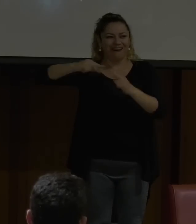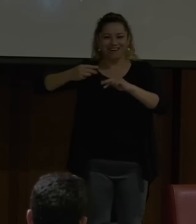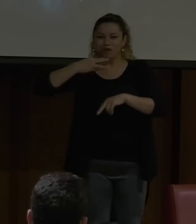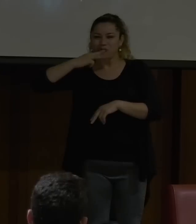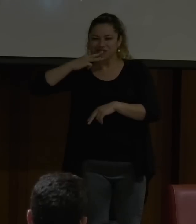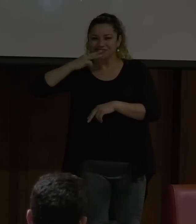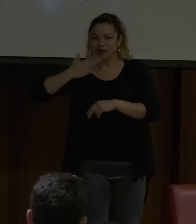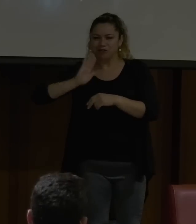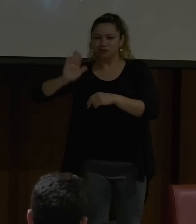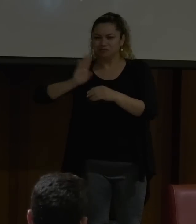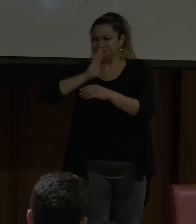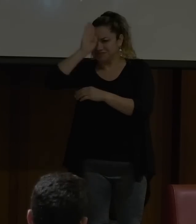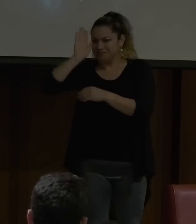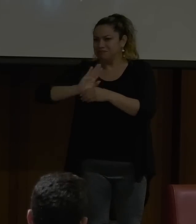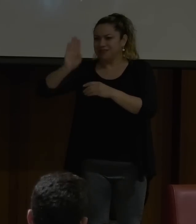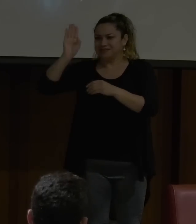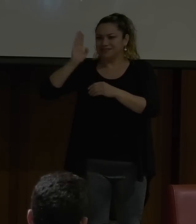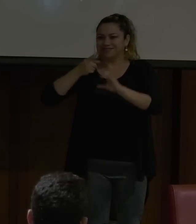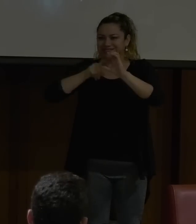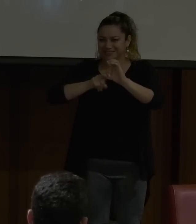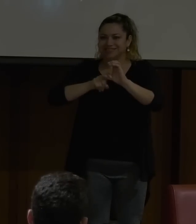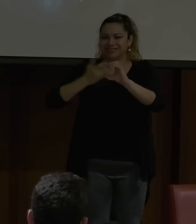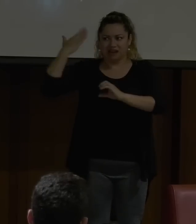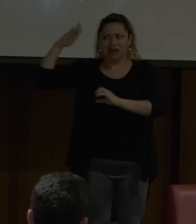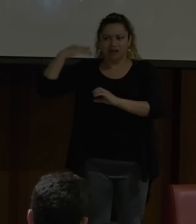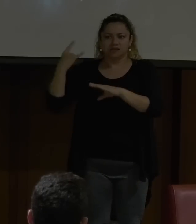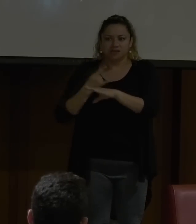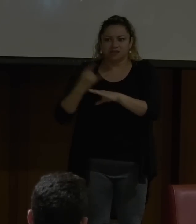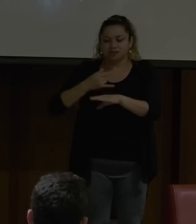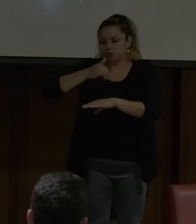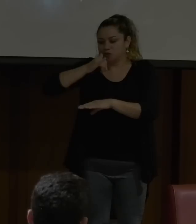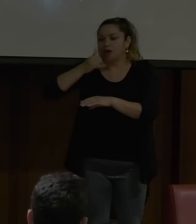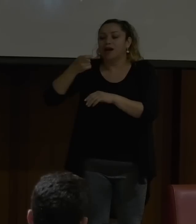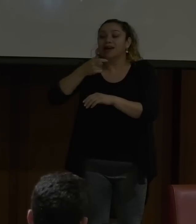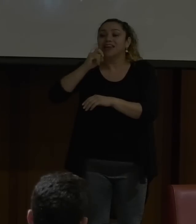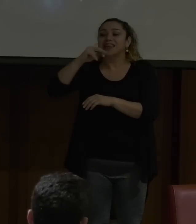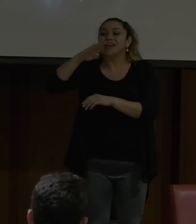Pero al parecer a principios de siglo abundaba más la ginebra que el whisky.